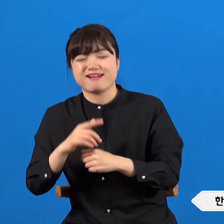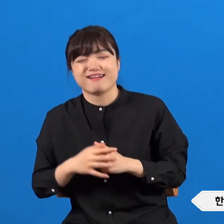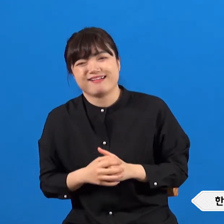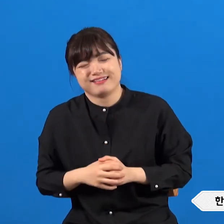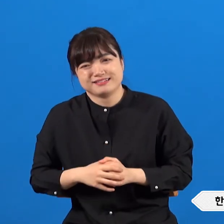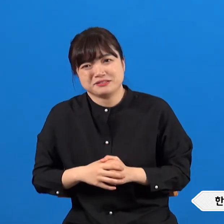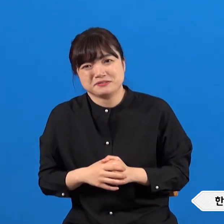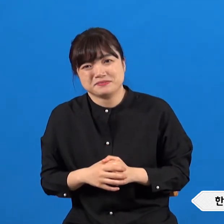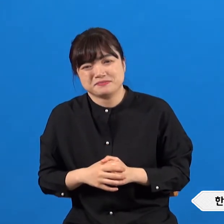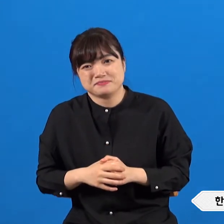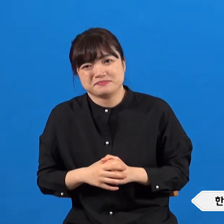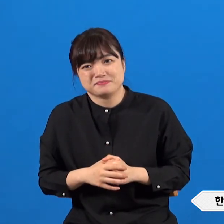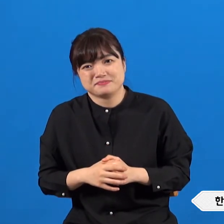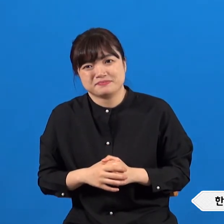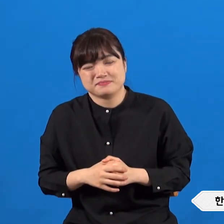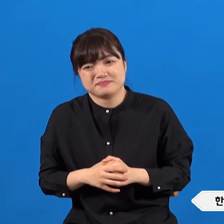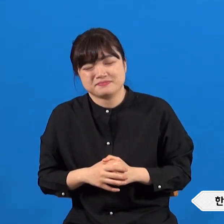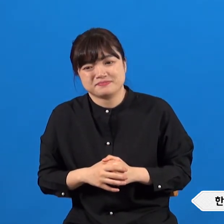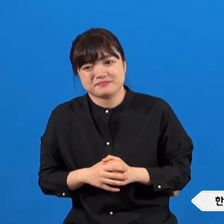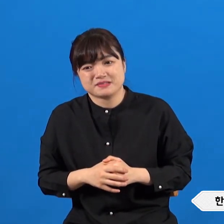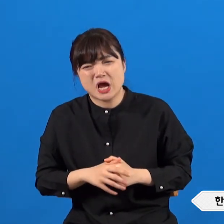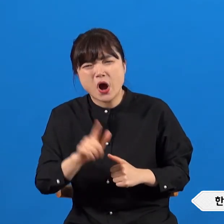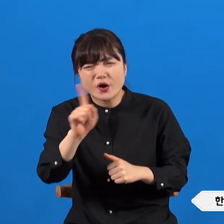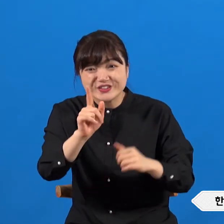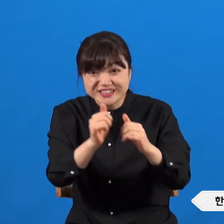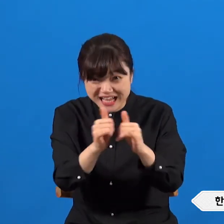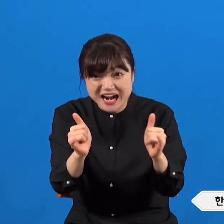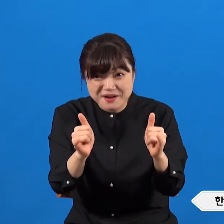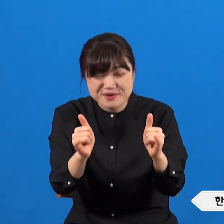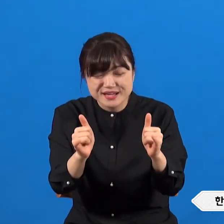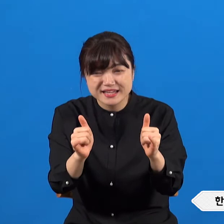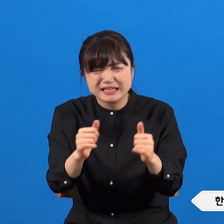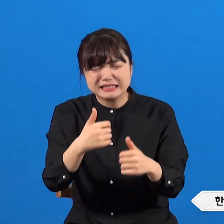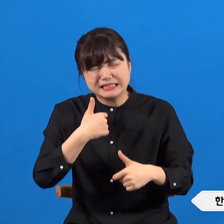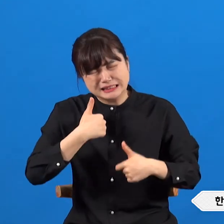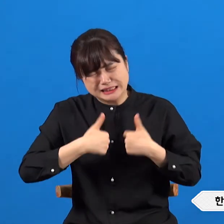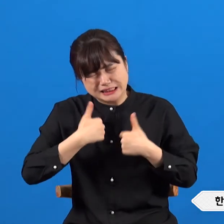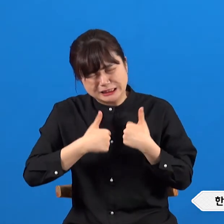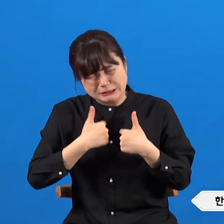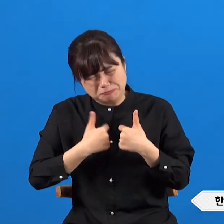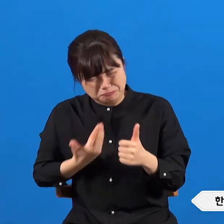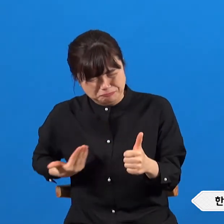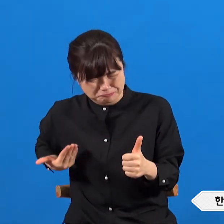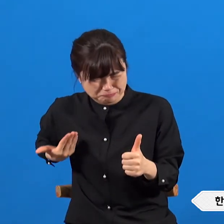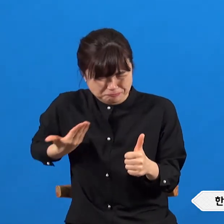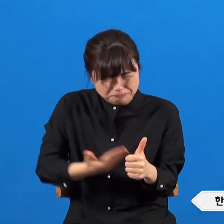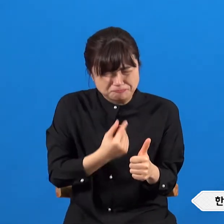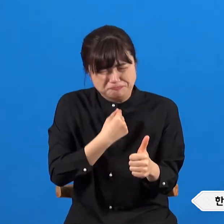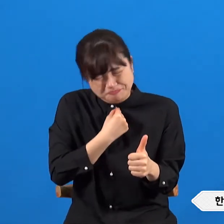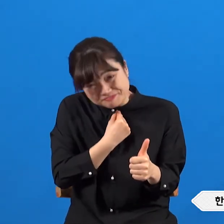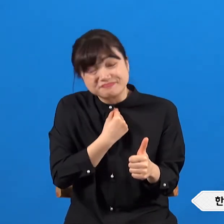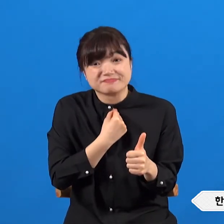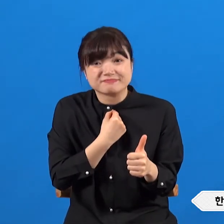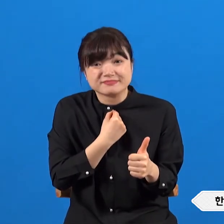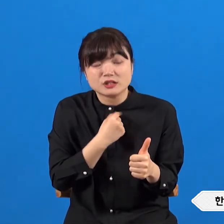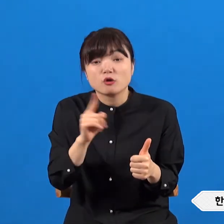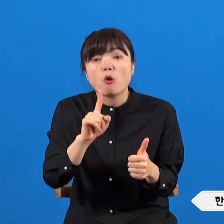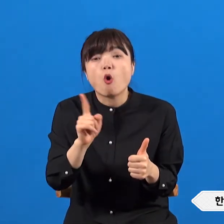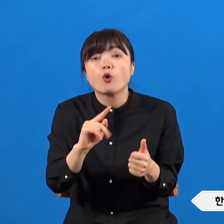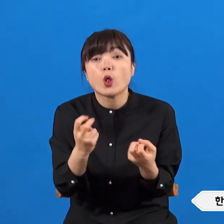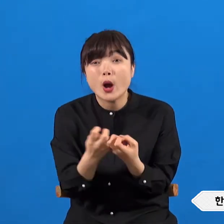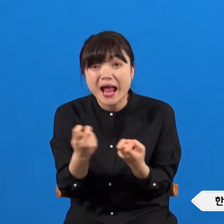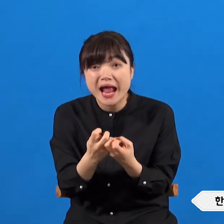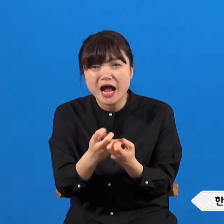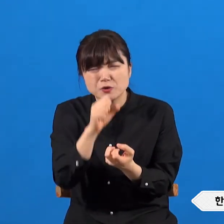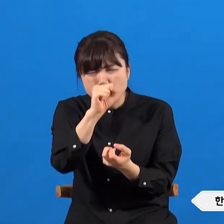여러분, 우리가 어떤 사람에게 기쁨을 잔뜩 안겨주고 싶은데 그렇게 하기 위해서